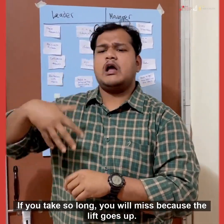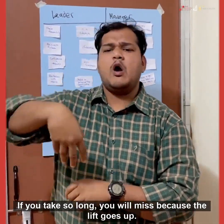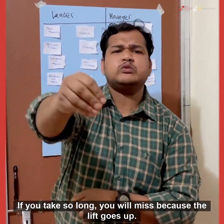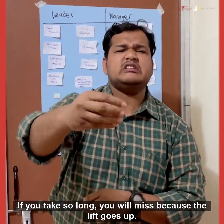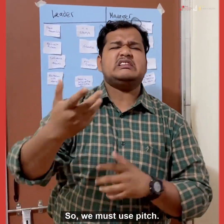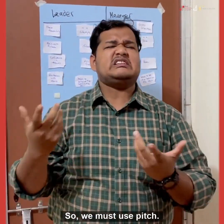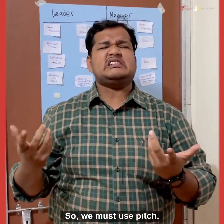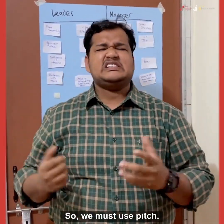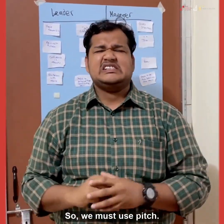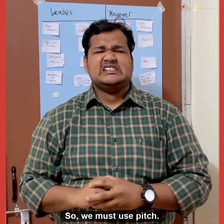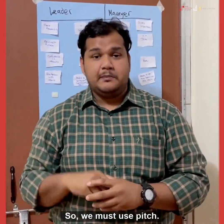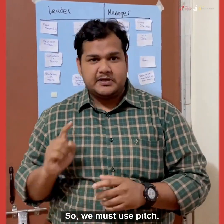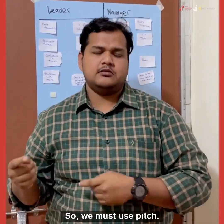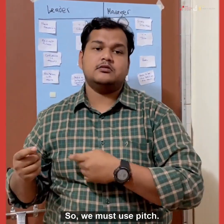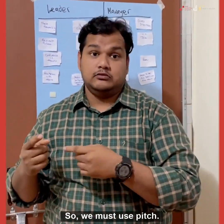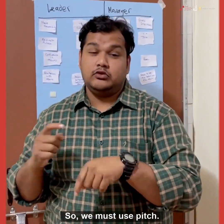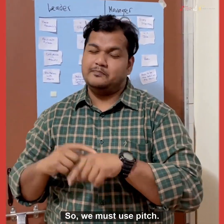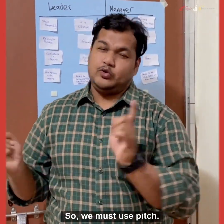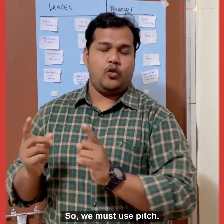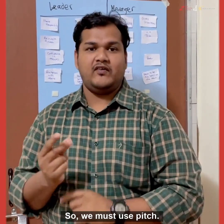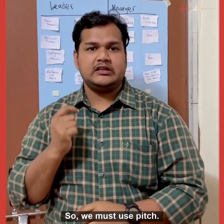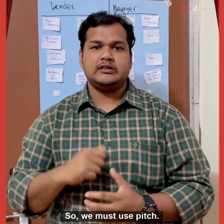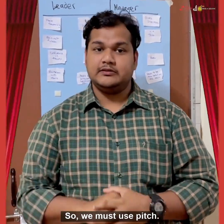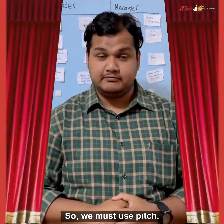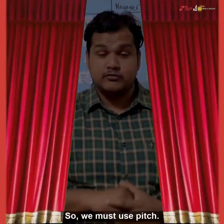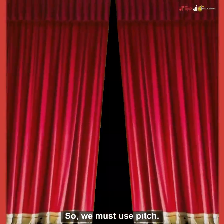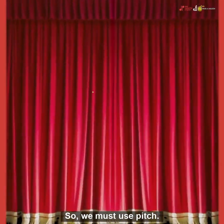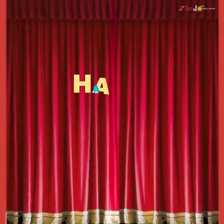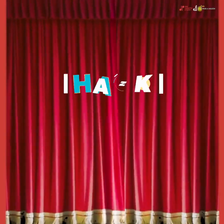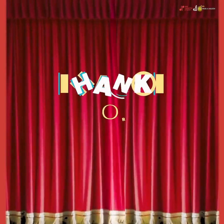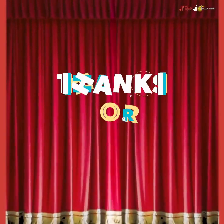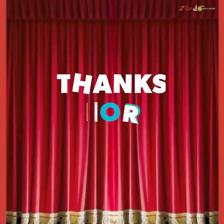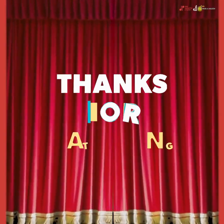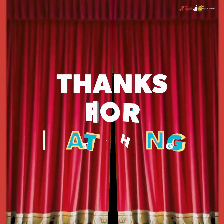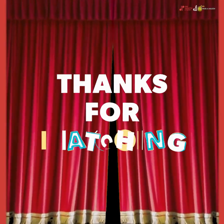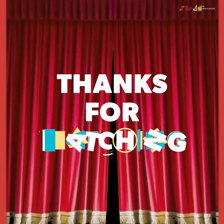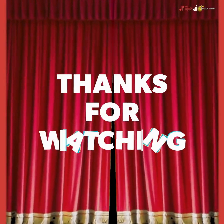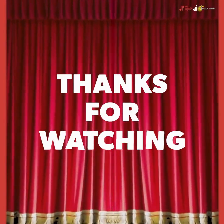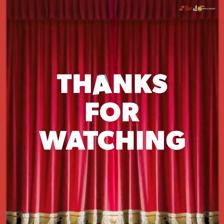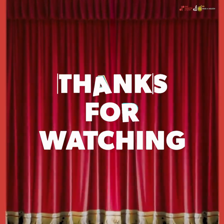देखना पड़ेगा कि ऐसा क्या बोला जाए वो आपसे बहुत ही ज़्यादा खुश हो जाए। धन्यवाद देखने के लिए।